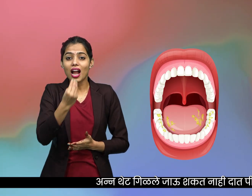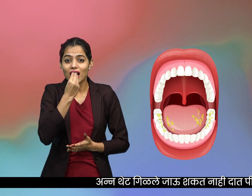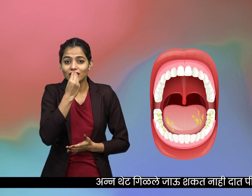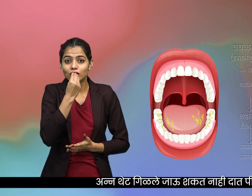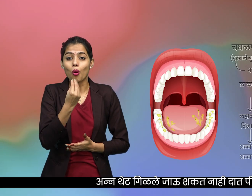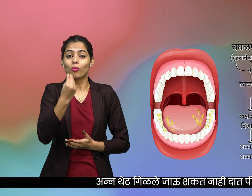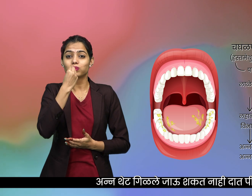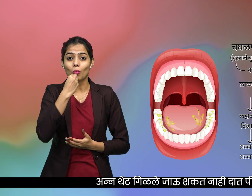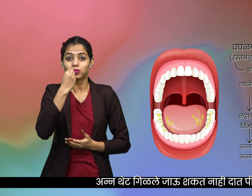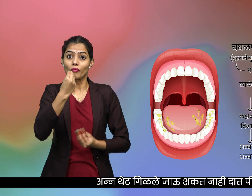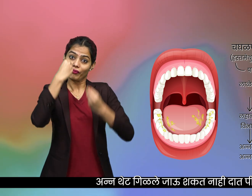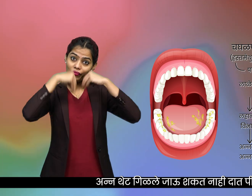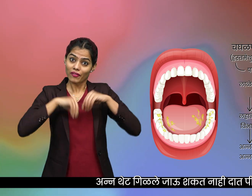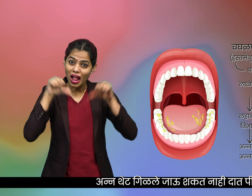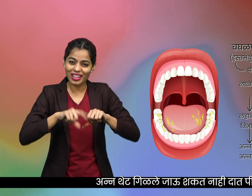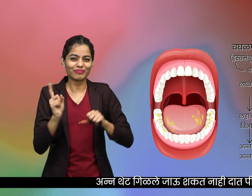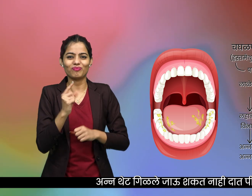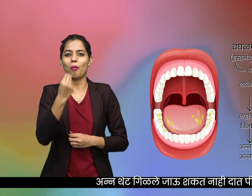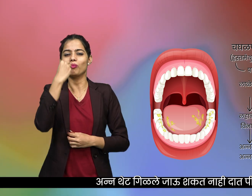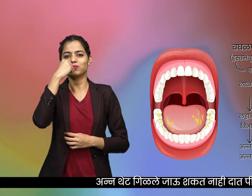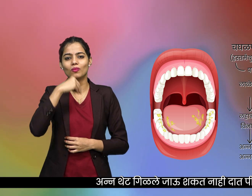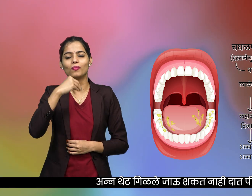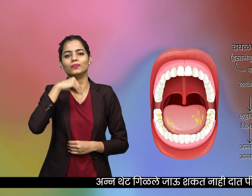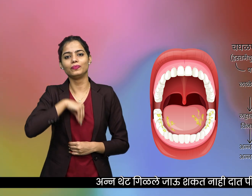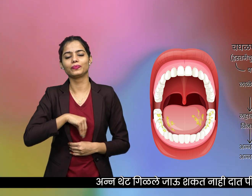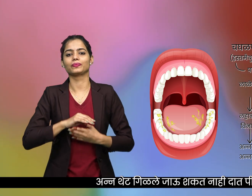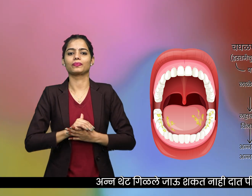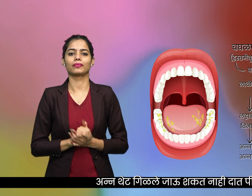अन्न थेट गिळले जाऊ शकत नाही. दात पिसणे,